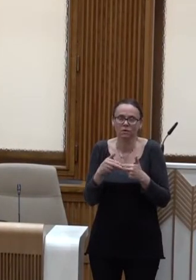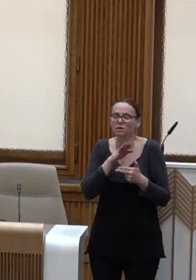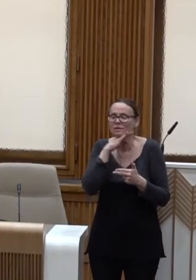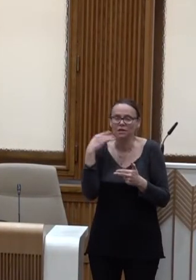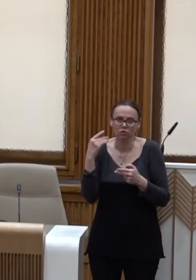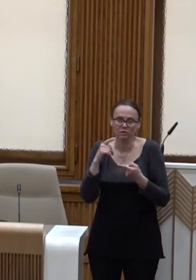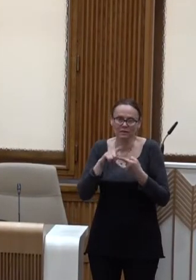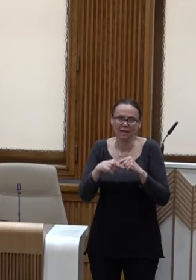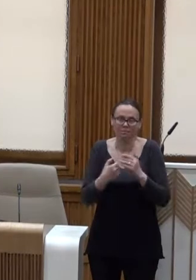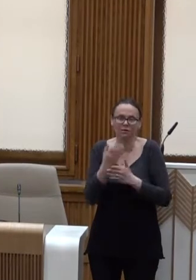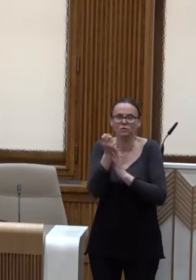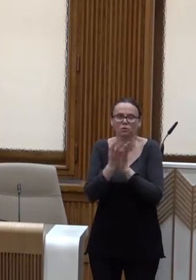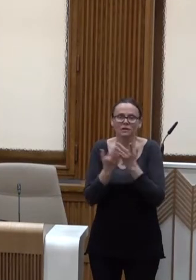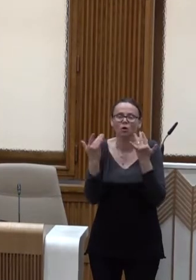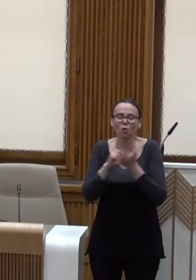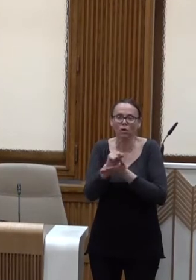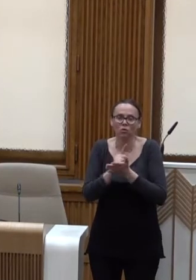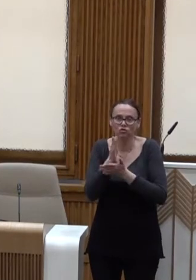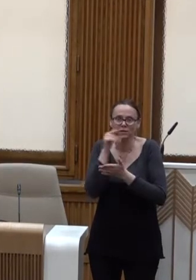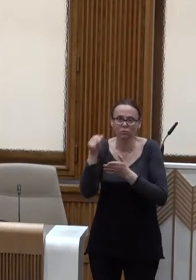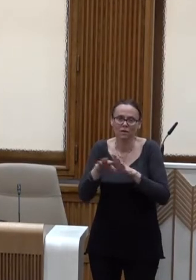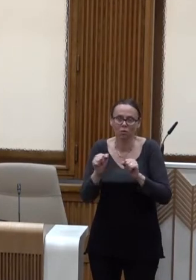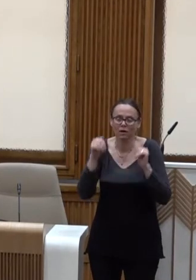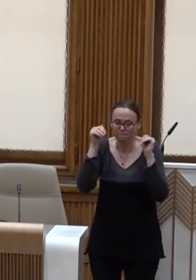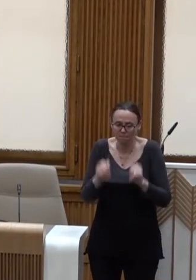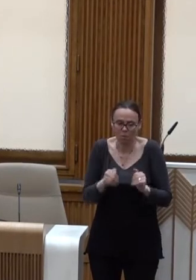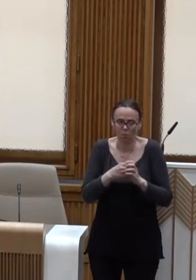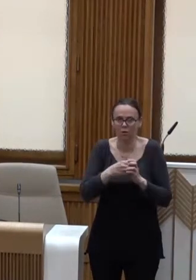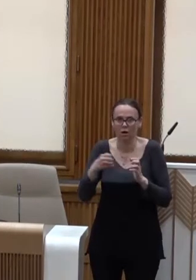zadostnih elementov za oceno, koliko časa bo ta ukrep moral trajati.